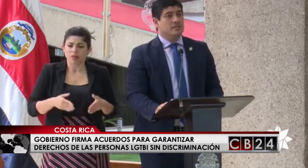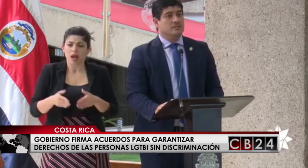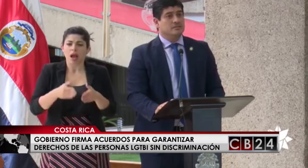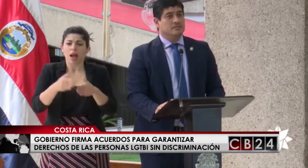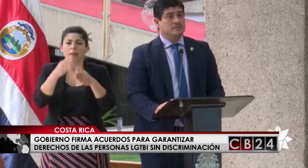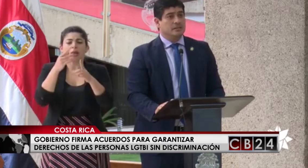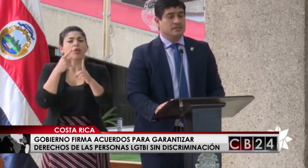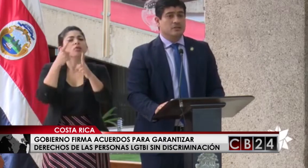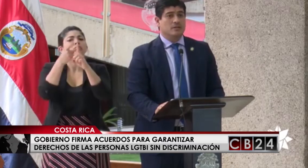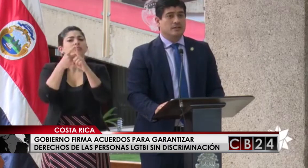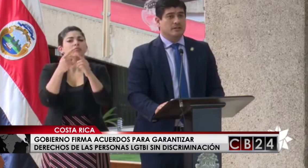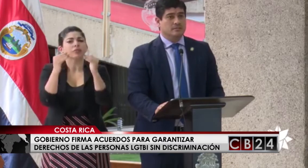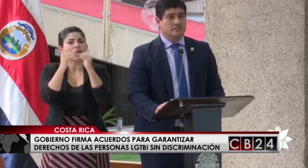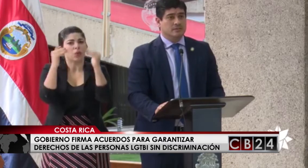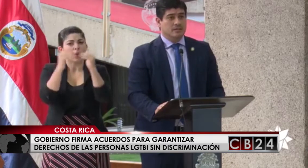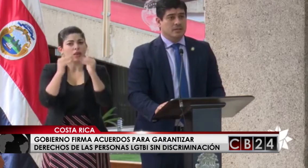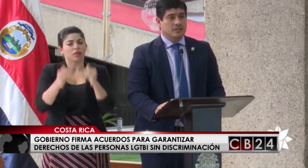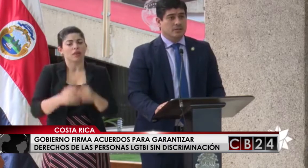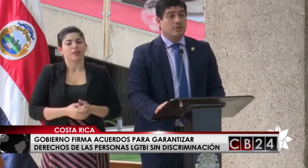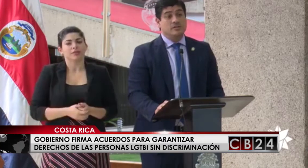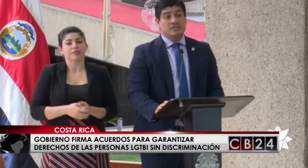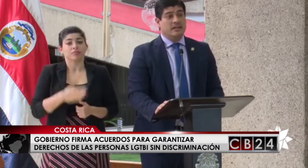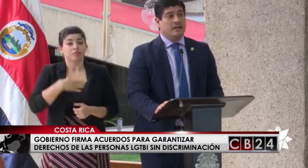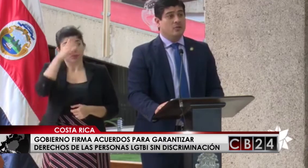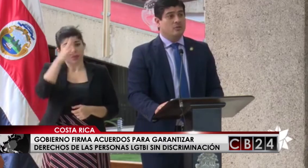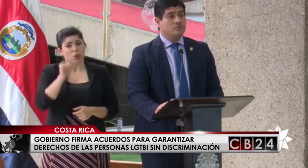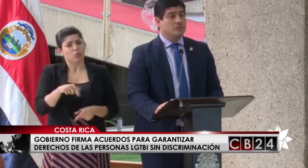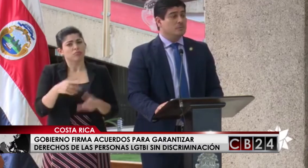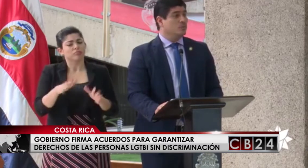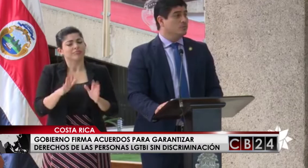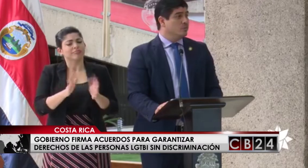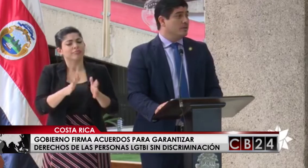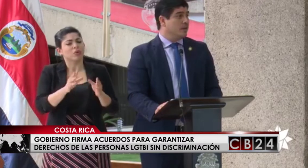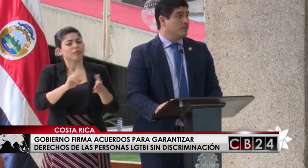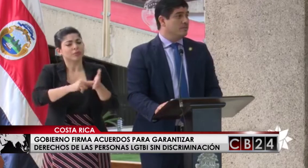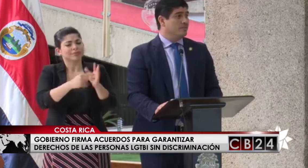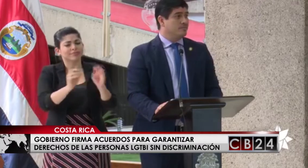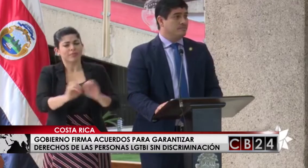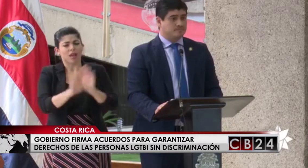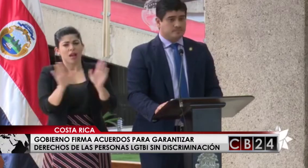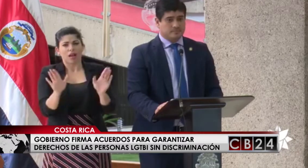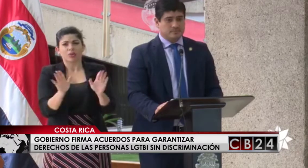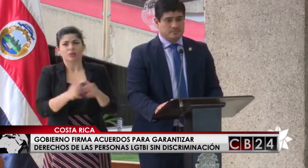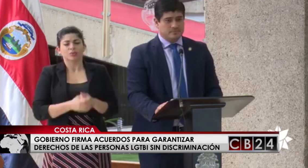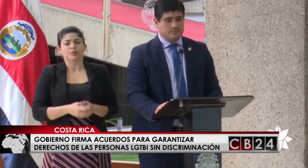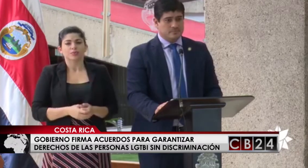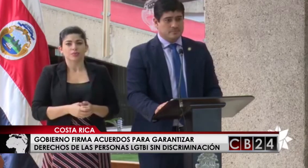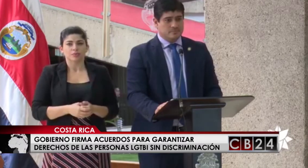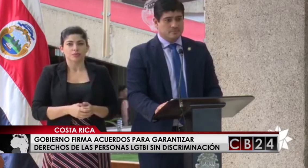hacia esa igualdad creo que hoy se ha dejado un concepto muy claro